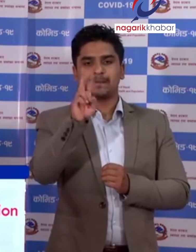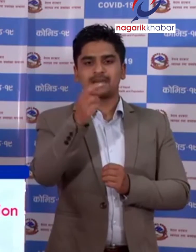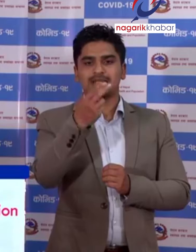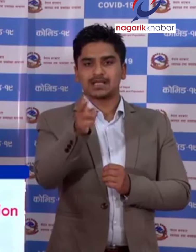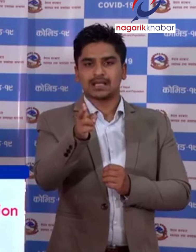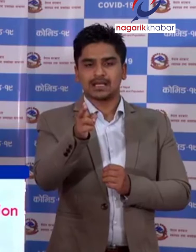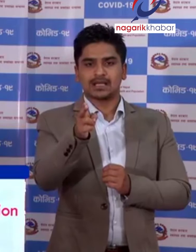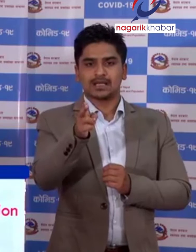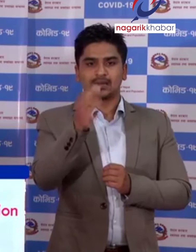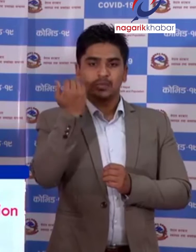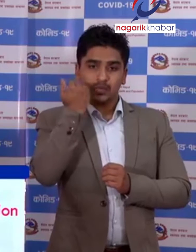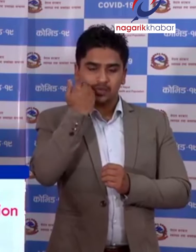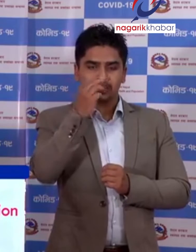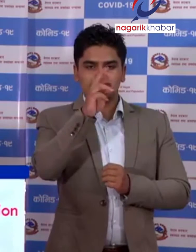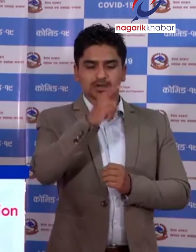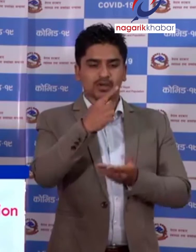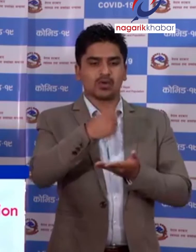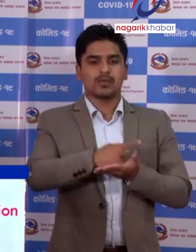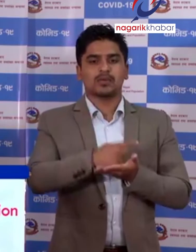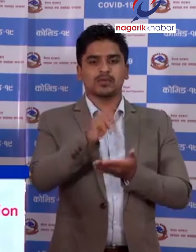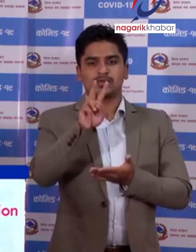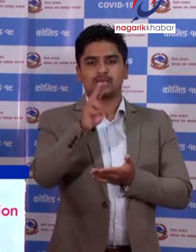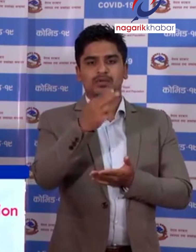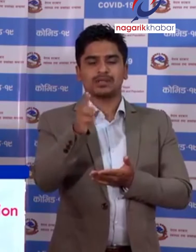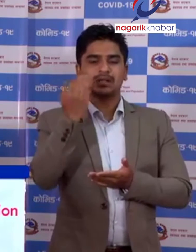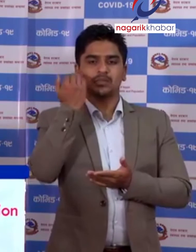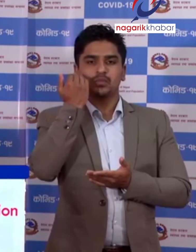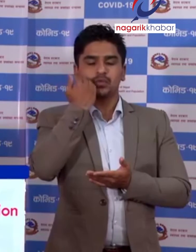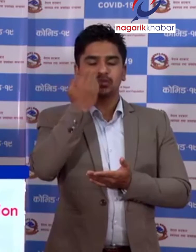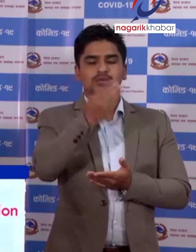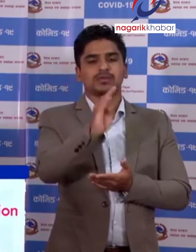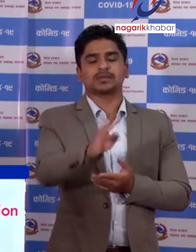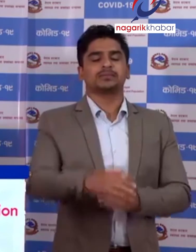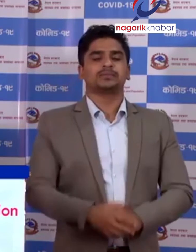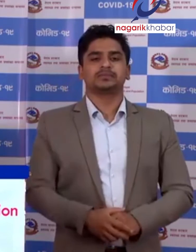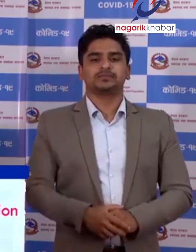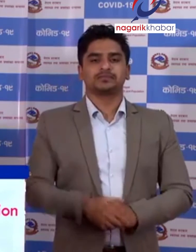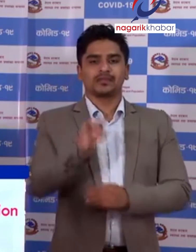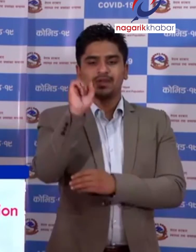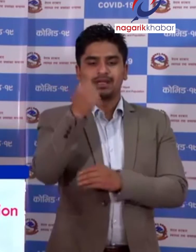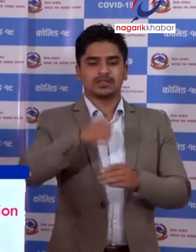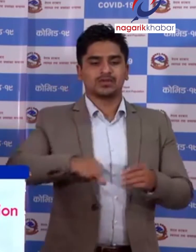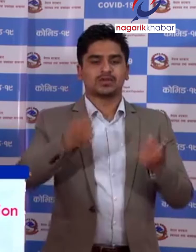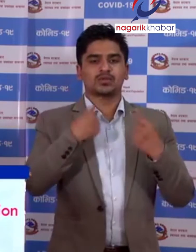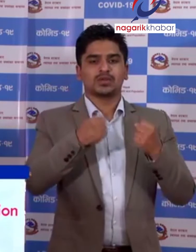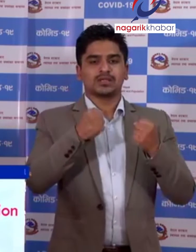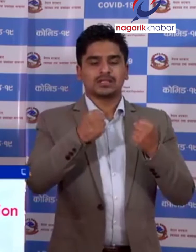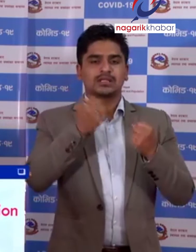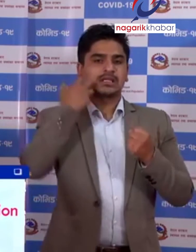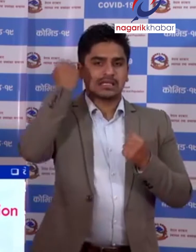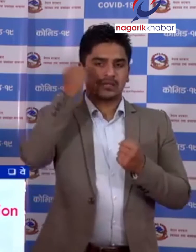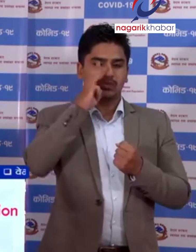जना पुरुष र कपिलवस्तु को 2 जना पुरुष हुनुहुन्छ। राष्ट्रीय जनस्वास्थ्य प्रयोगशाला